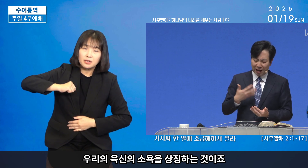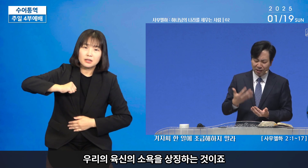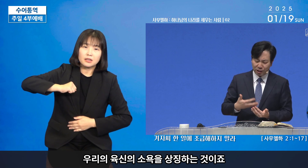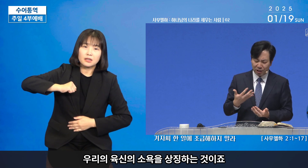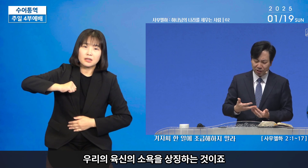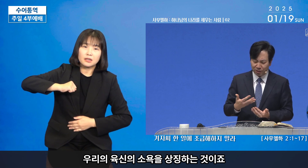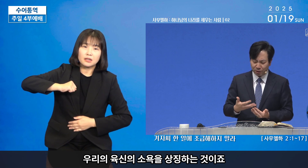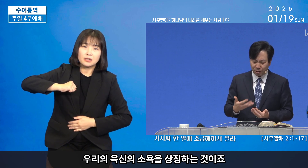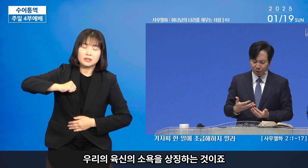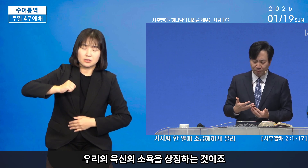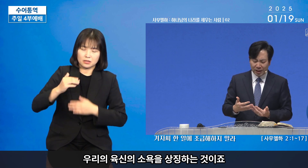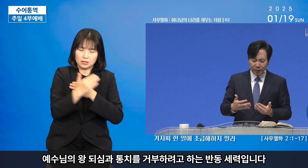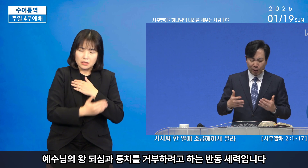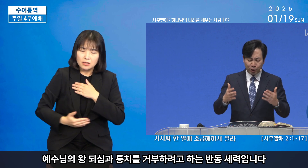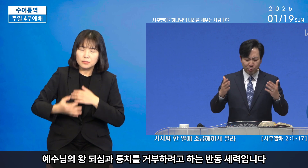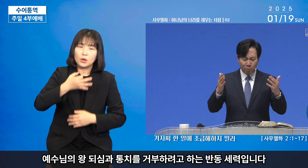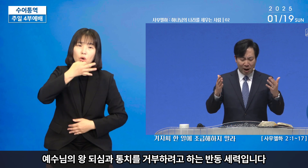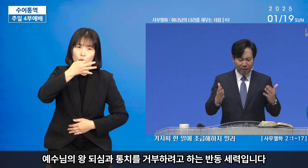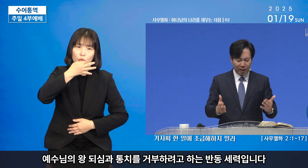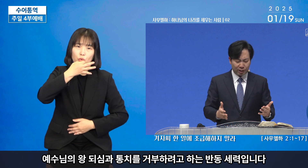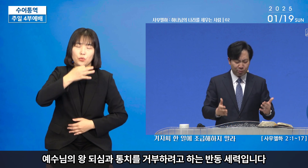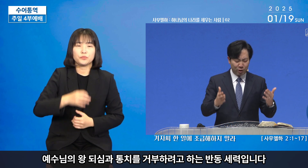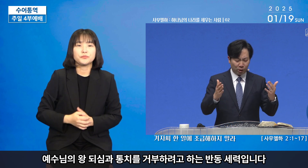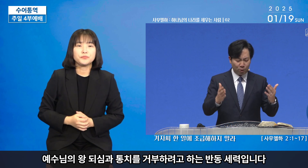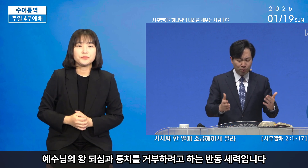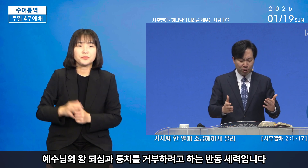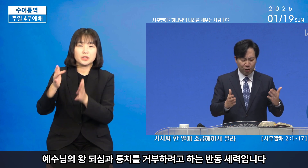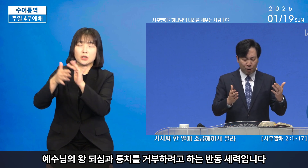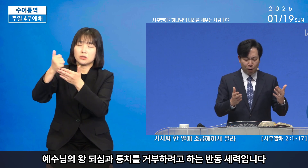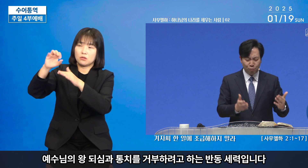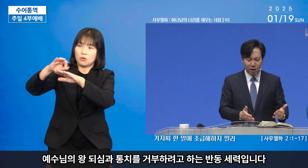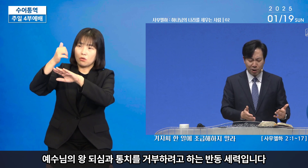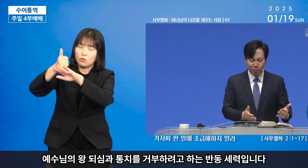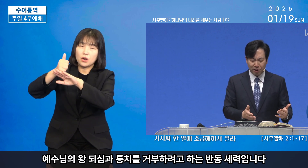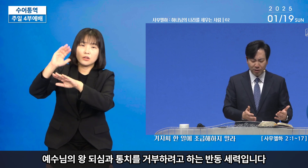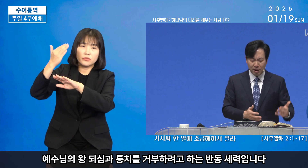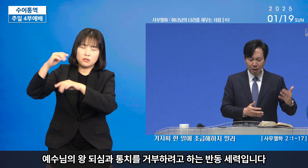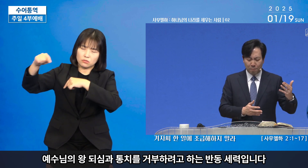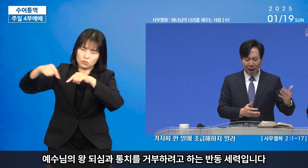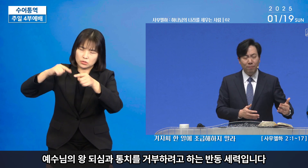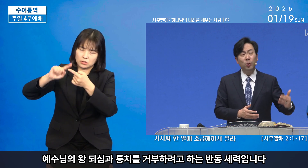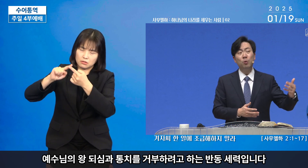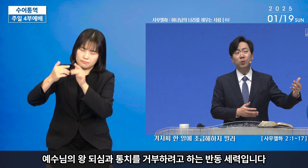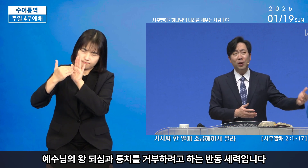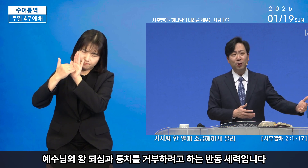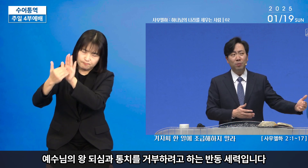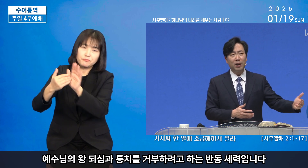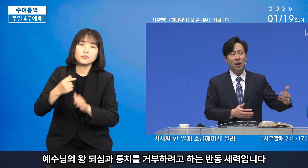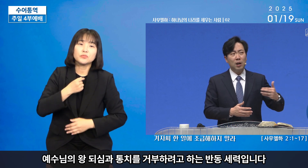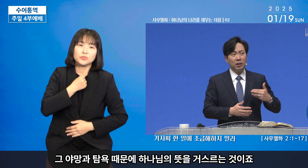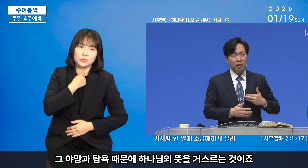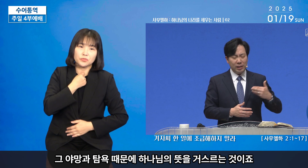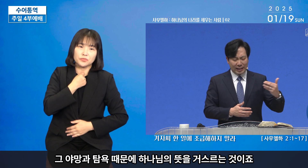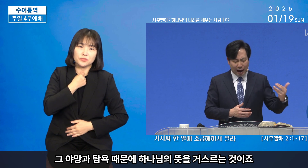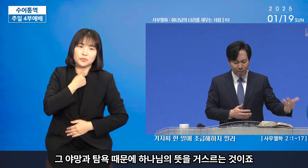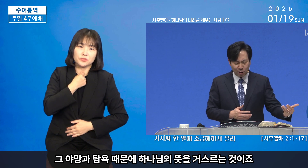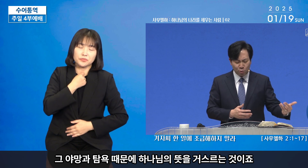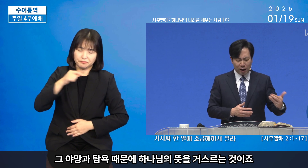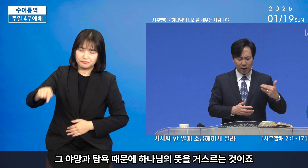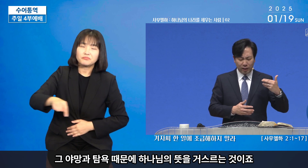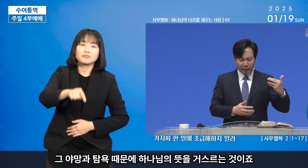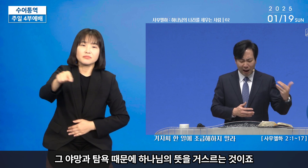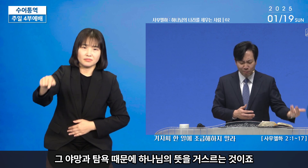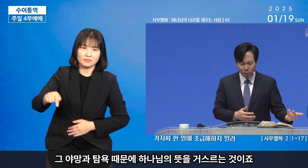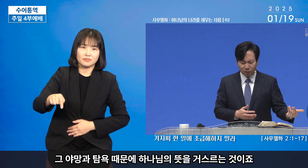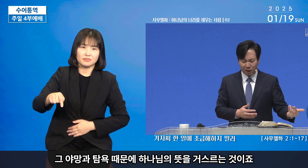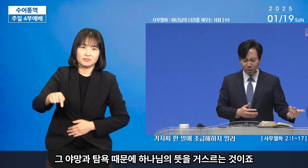소욕을 상징하는 것이죠. 예수님의 왕대심과 통치를 거부하려고 하는 반동 세력입니다. 그